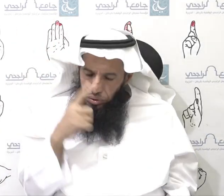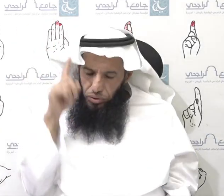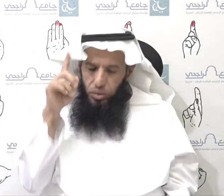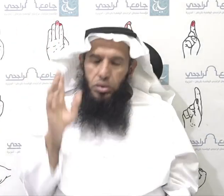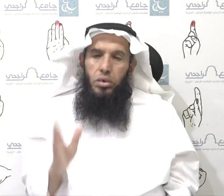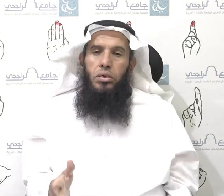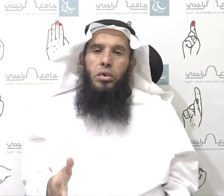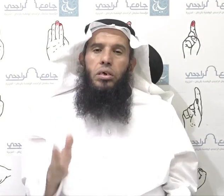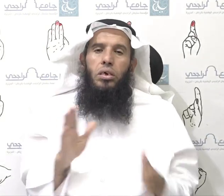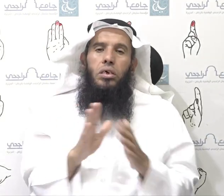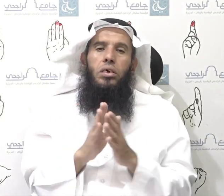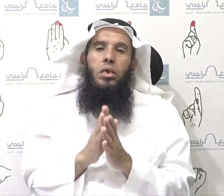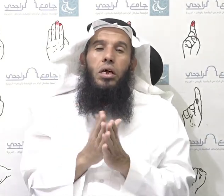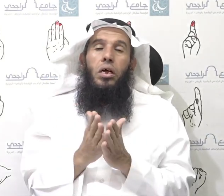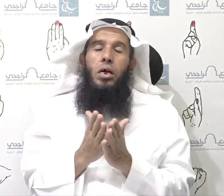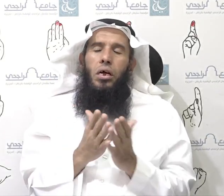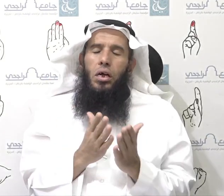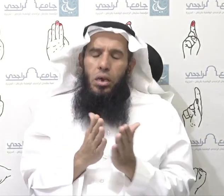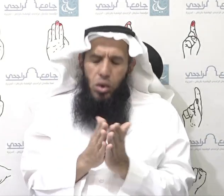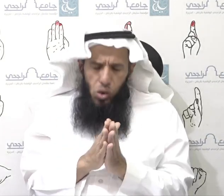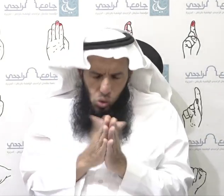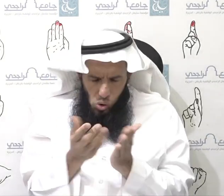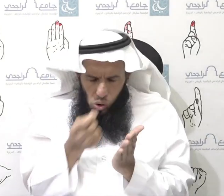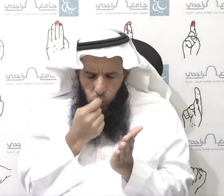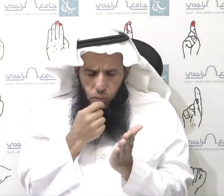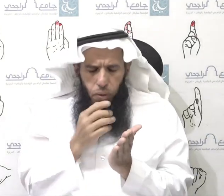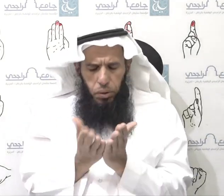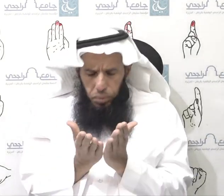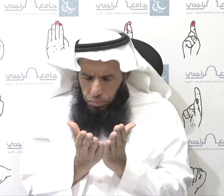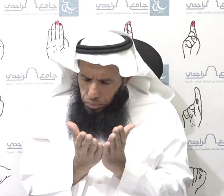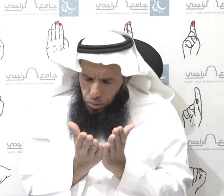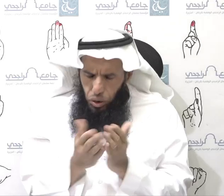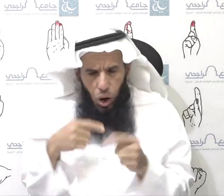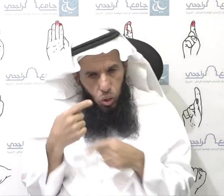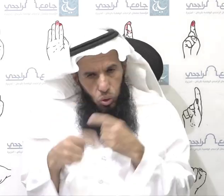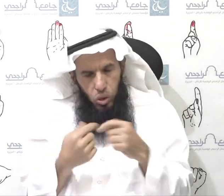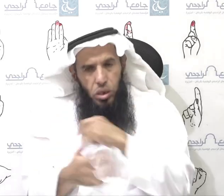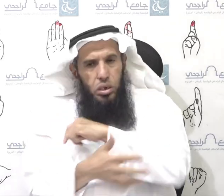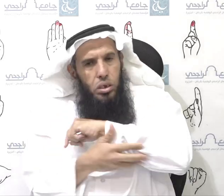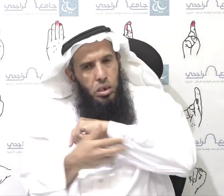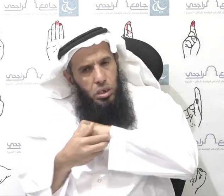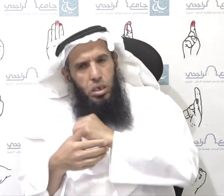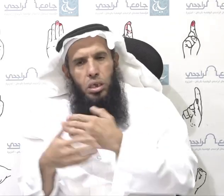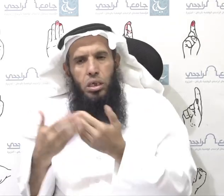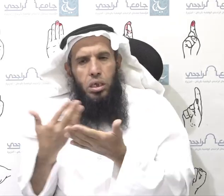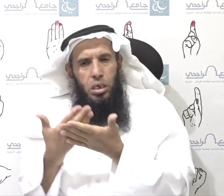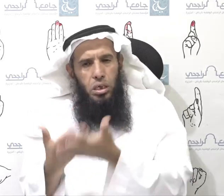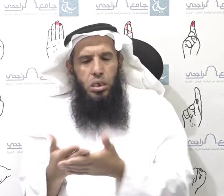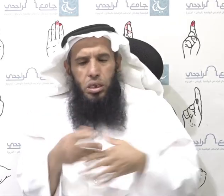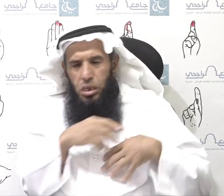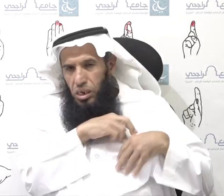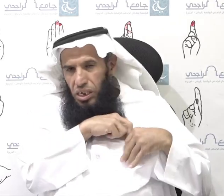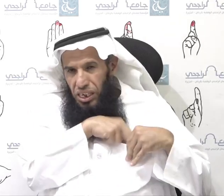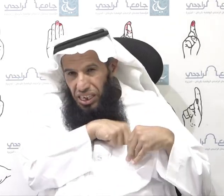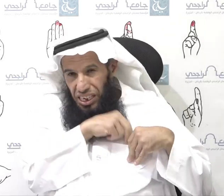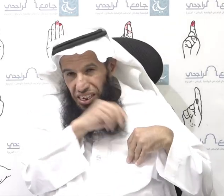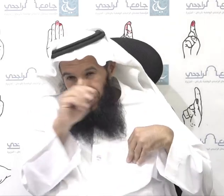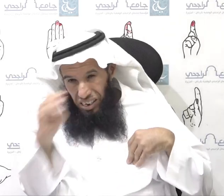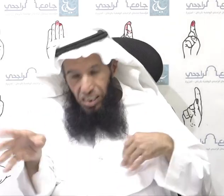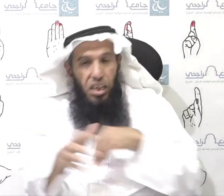لكتاب الله من قلبك نصيبا، وليكن للصدقة والإحسان من جيبك نصيبا، وليكن للذكر في